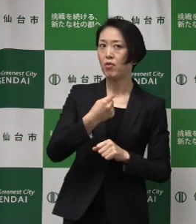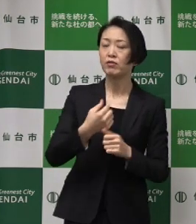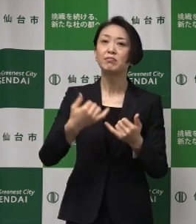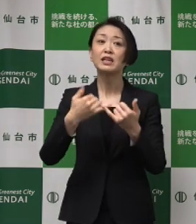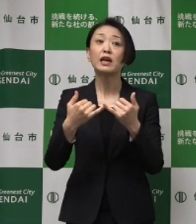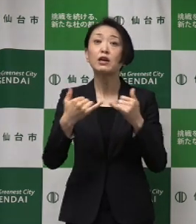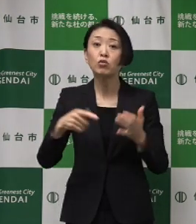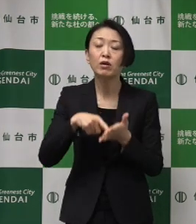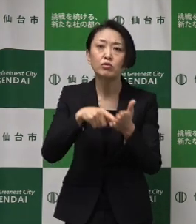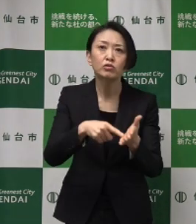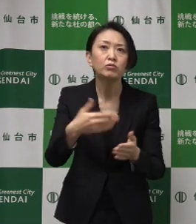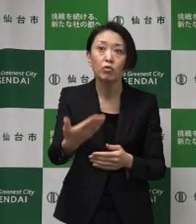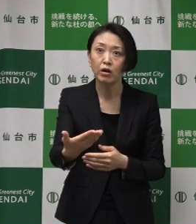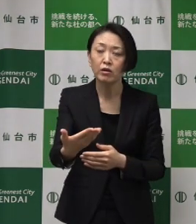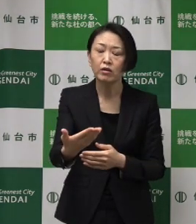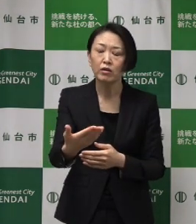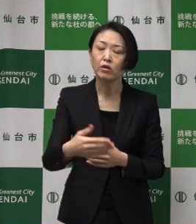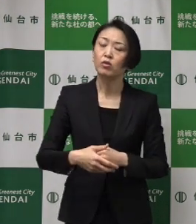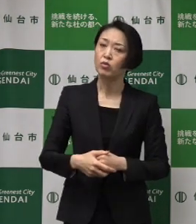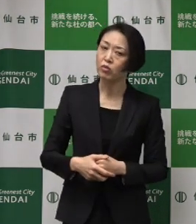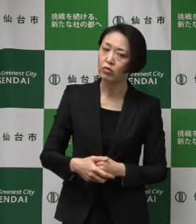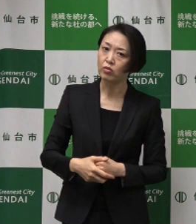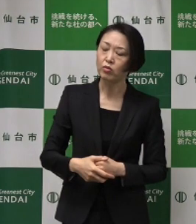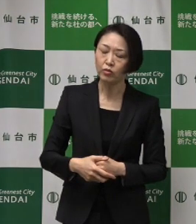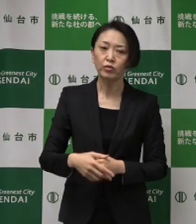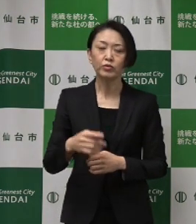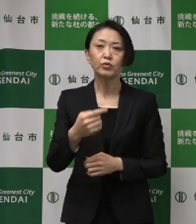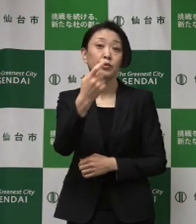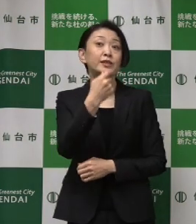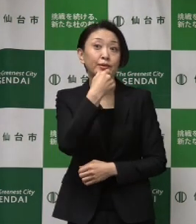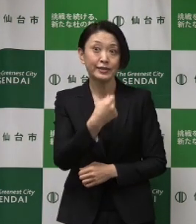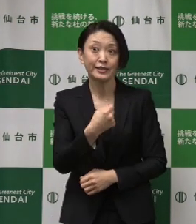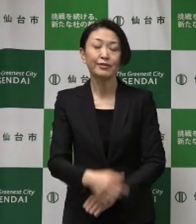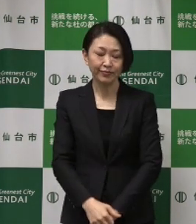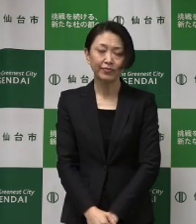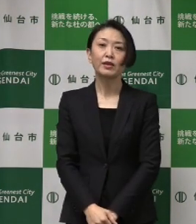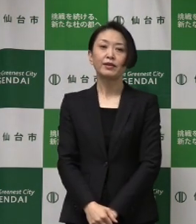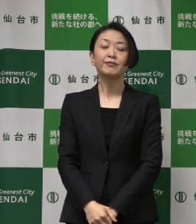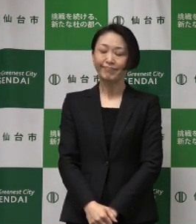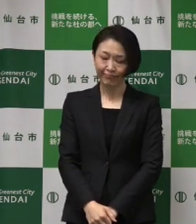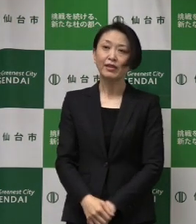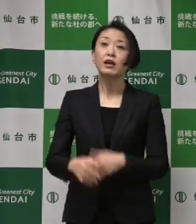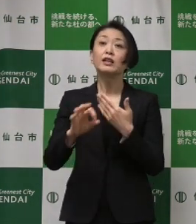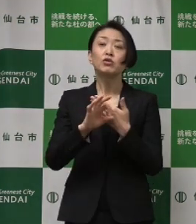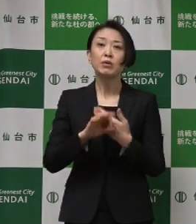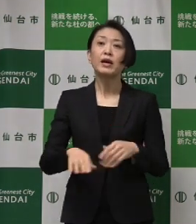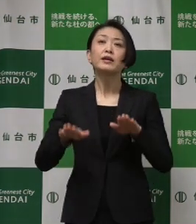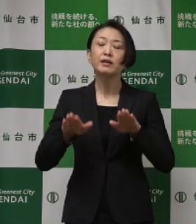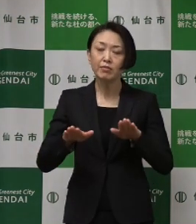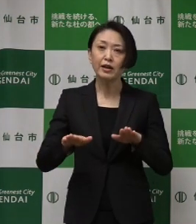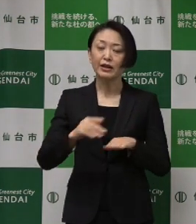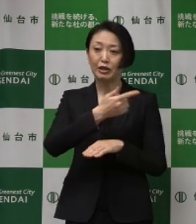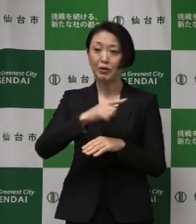こうコンビニ募集する応募するということを想定されているんでしょうか。 例えば今でもですね、いろんな